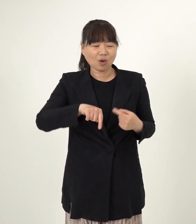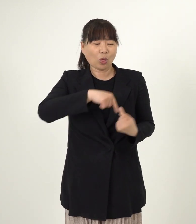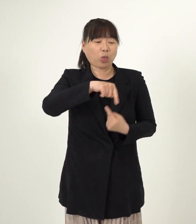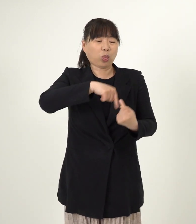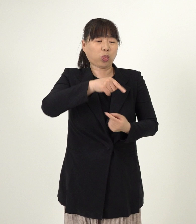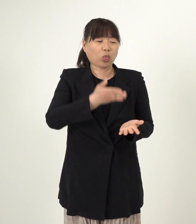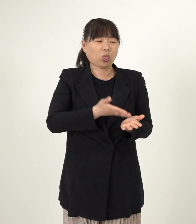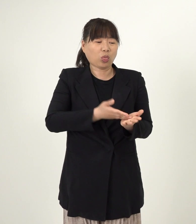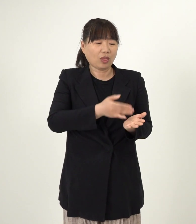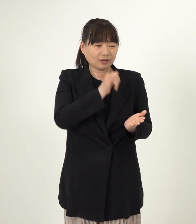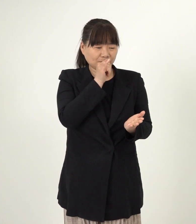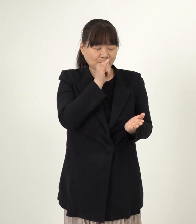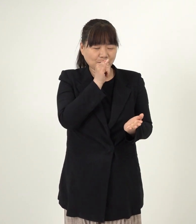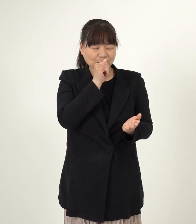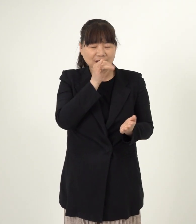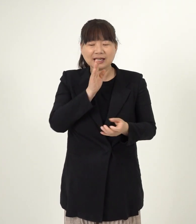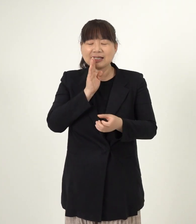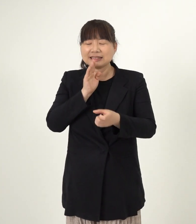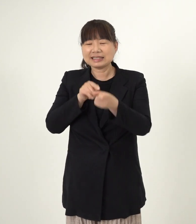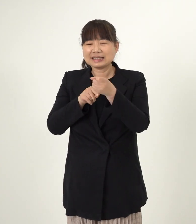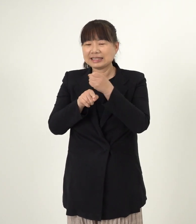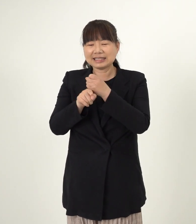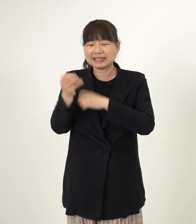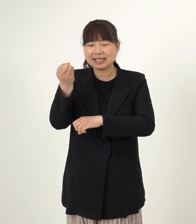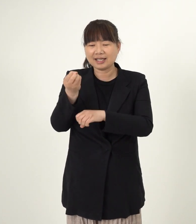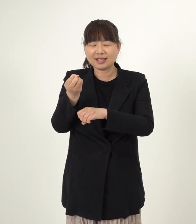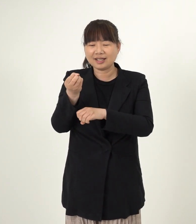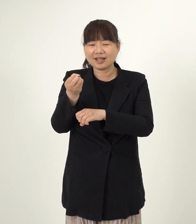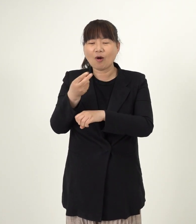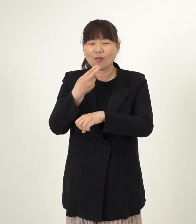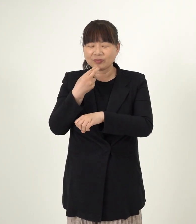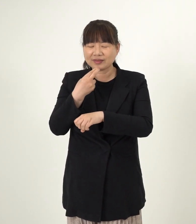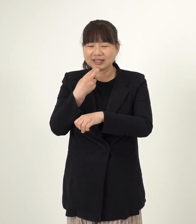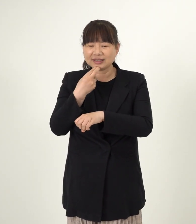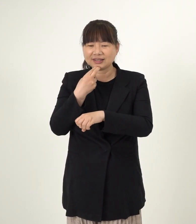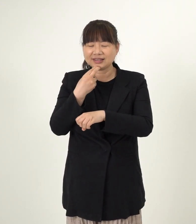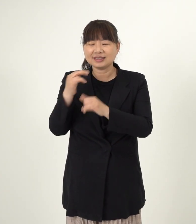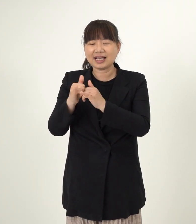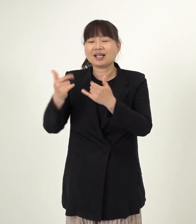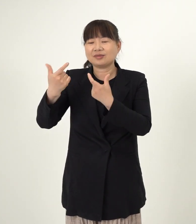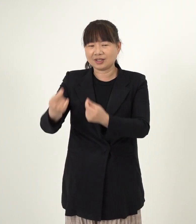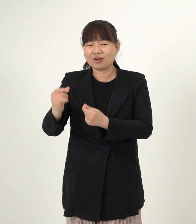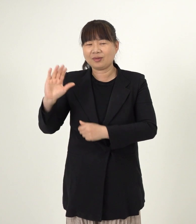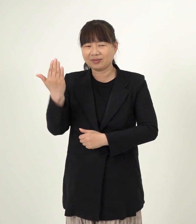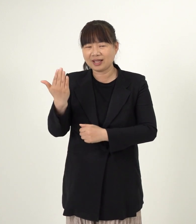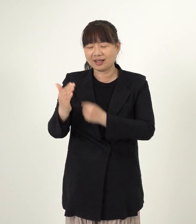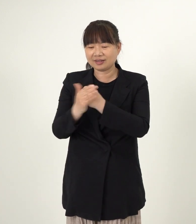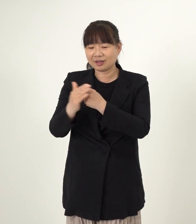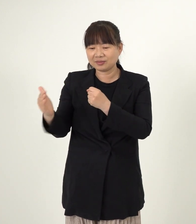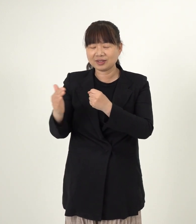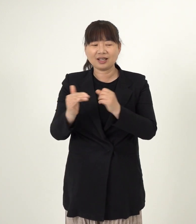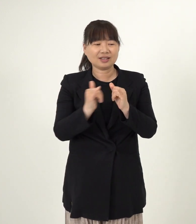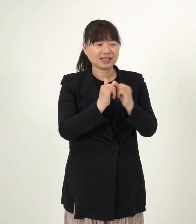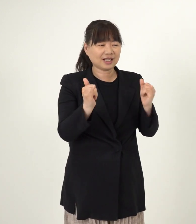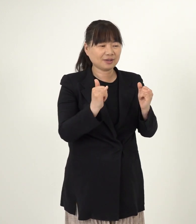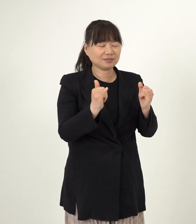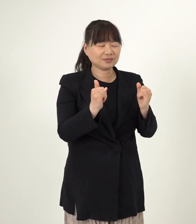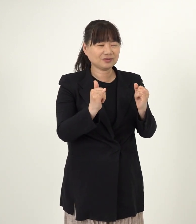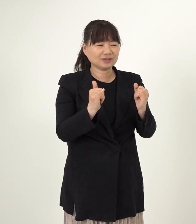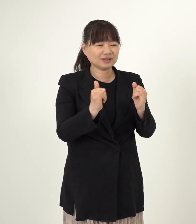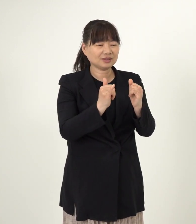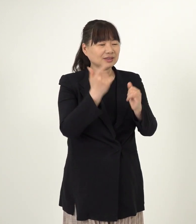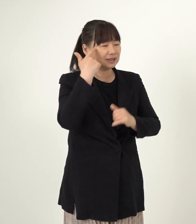것이다. 때문에 예수님은 사람들의 질문에 침묵으로 적극적